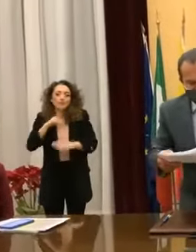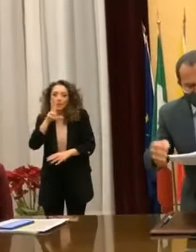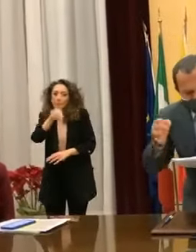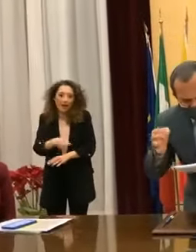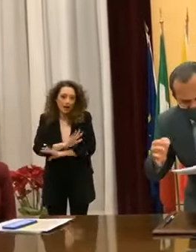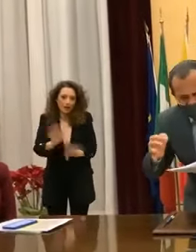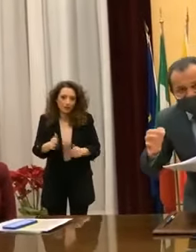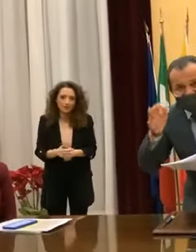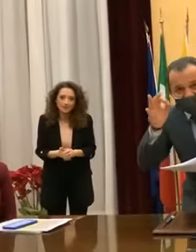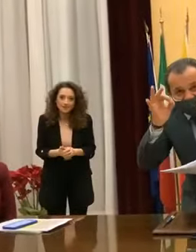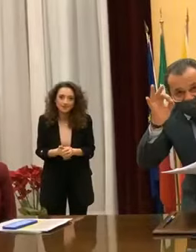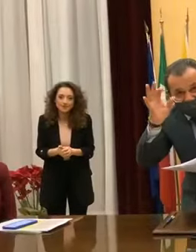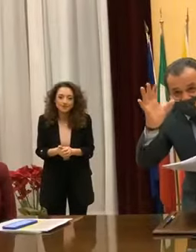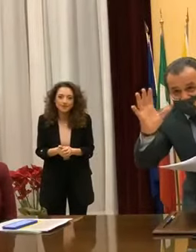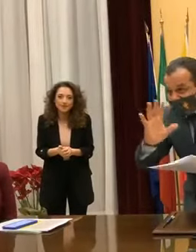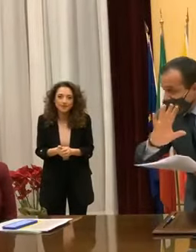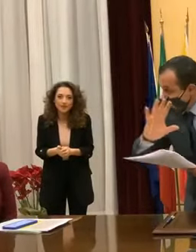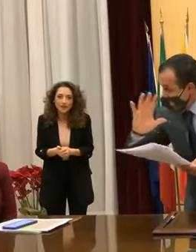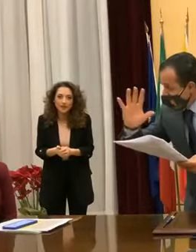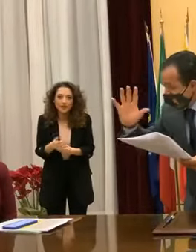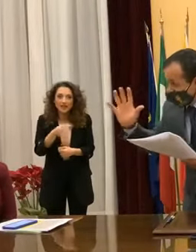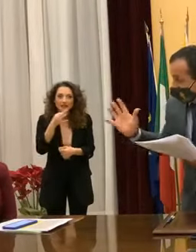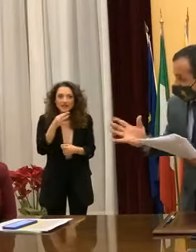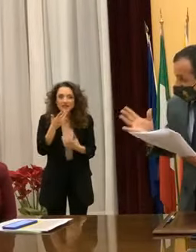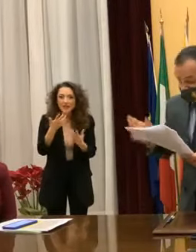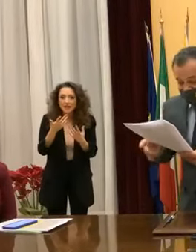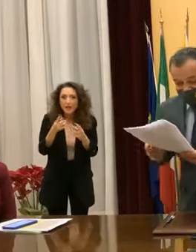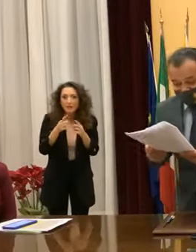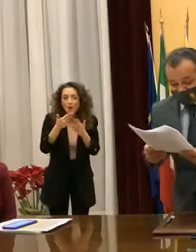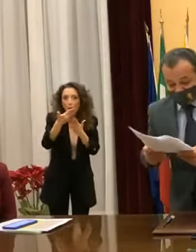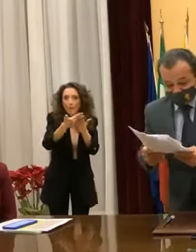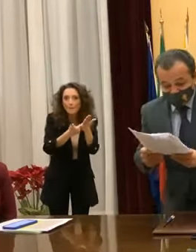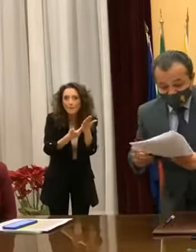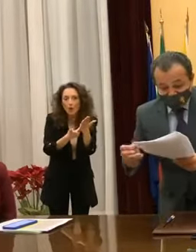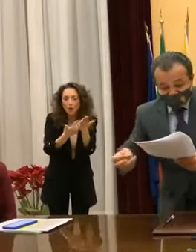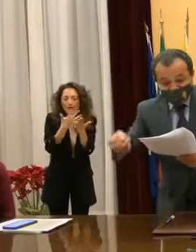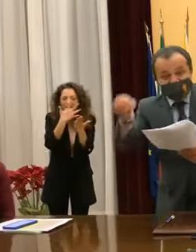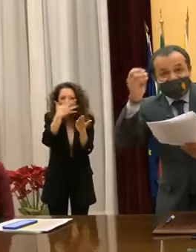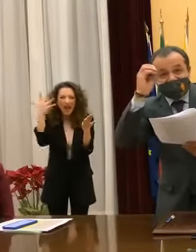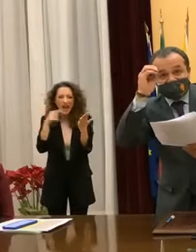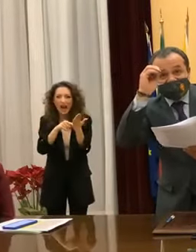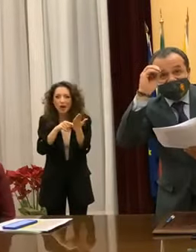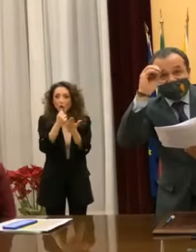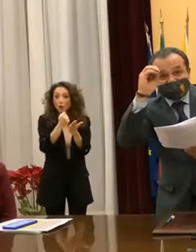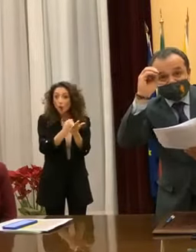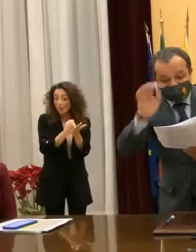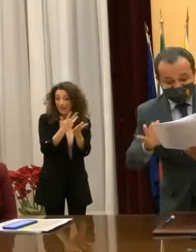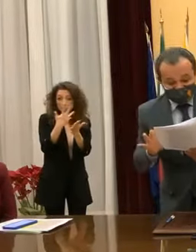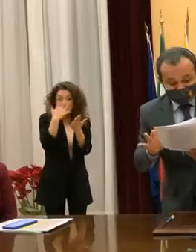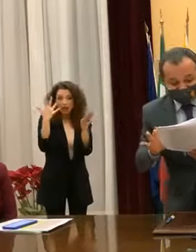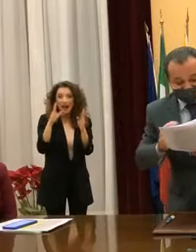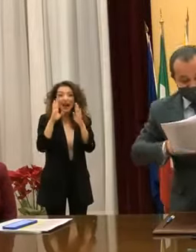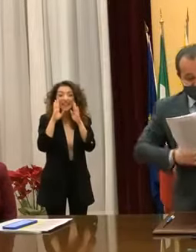Quindi anche qua di fronte, per questo ho detto quanto è illuminante questo provvedimento. Dopodiché, attenzione a questo